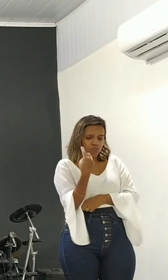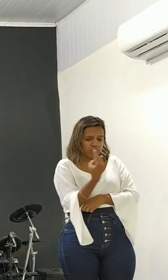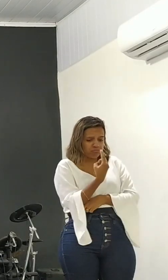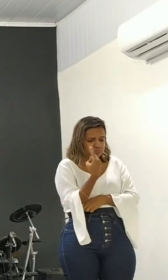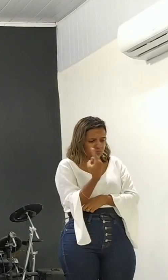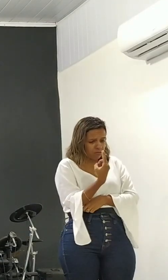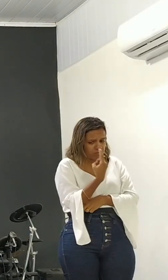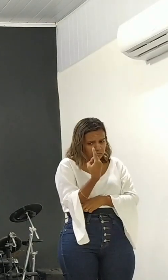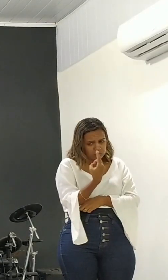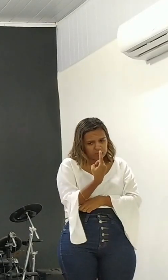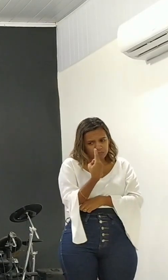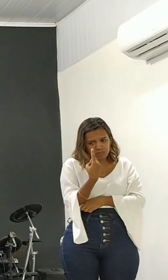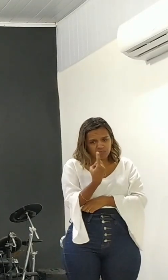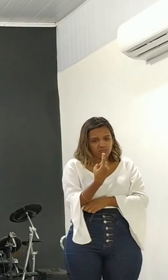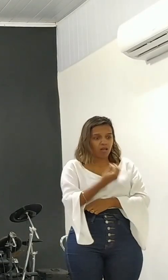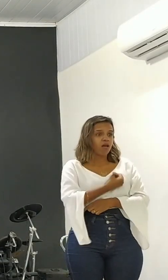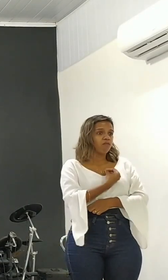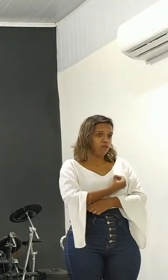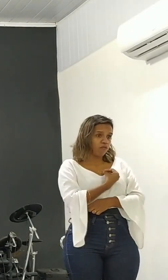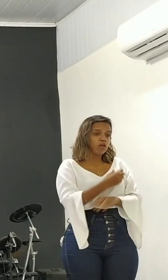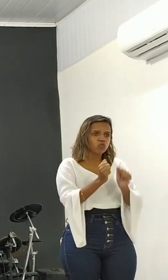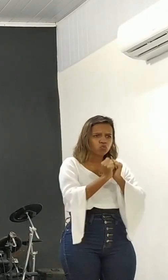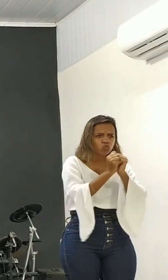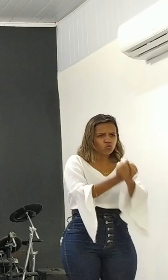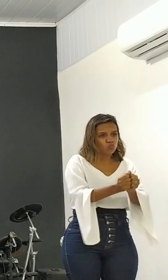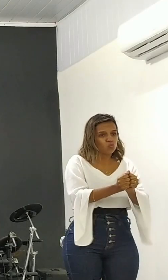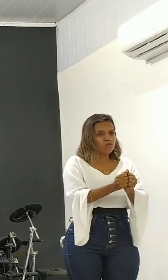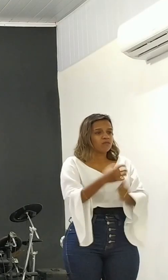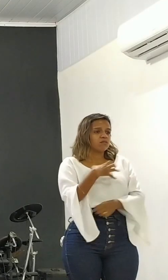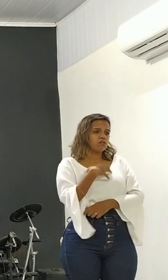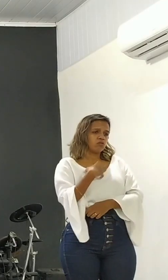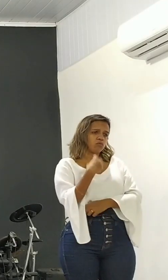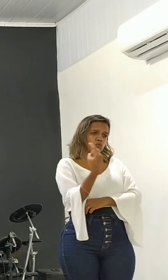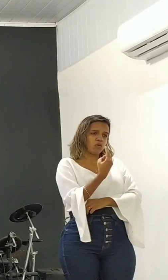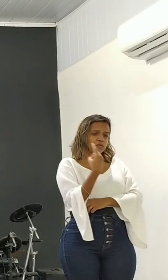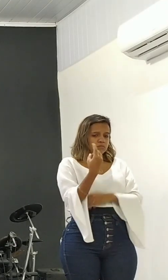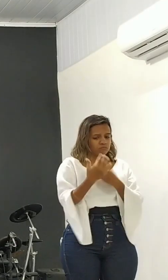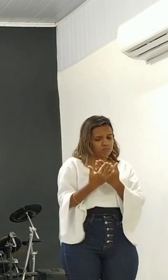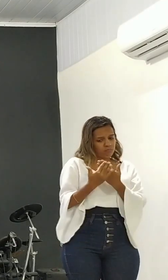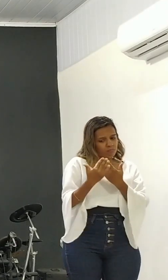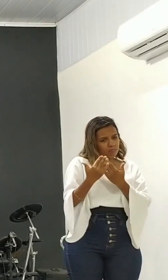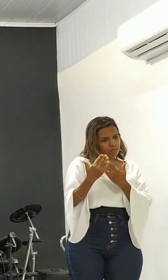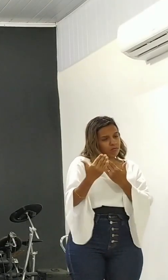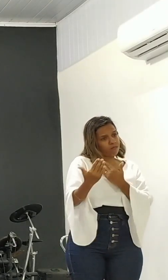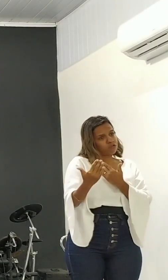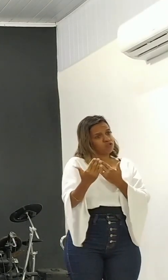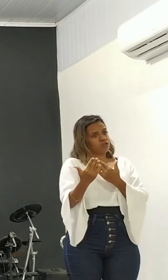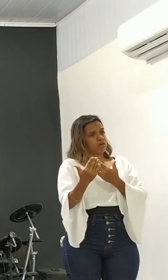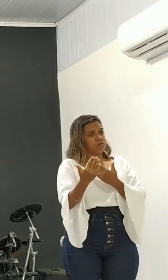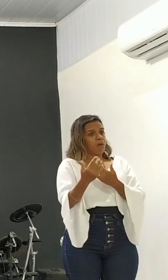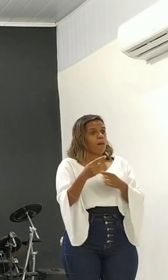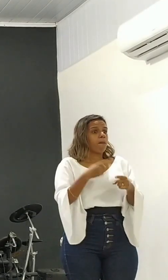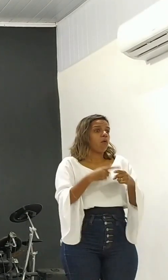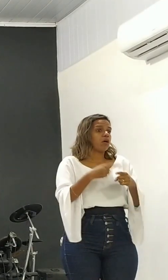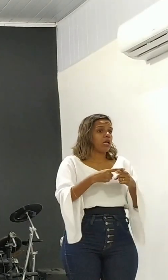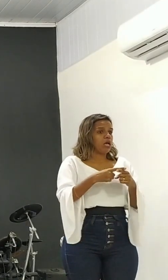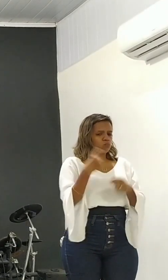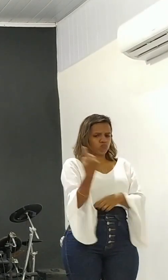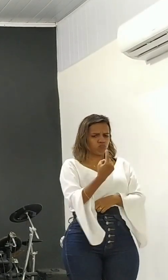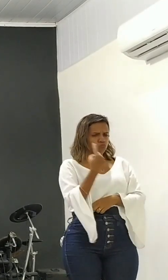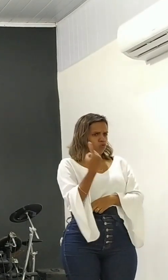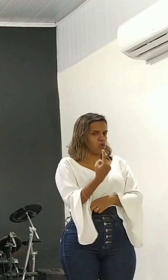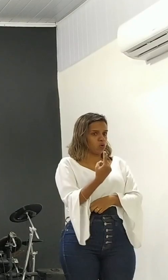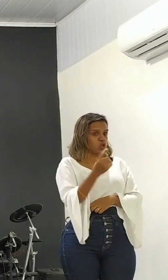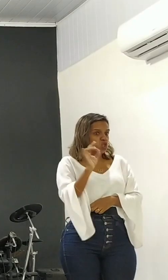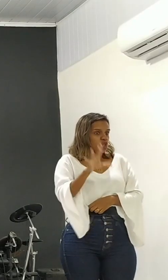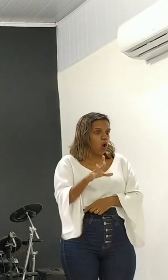pessoa está aqui dentro, está vivendo conosco aqui, está se sentindo excluído, isso está isolando. Porque solidão não tem nada a ver